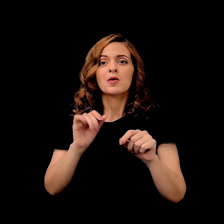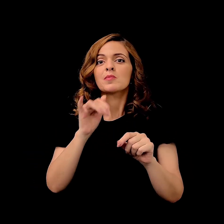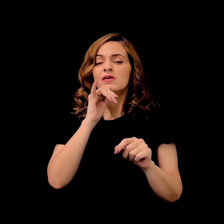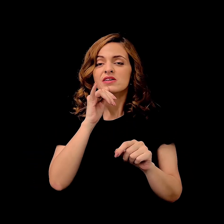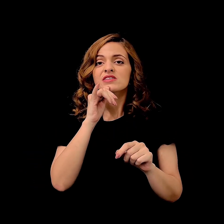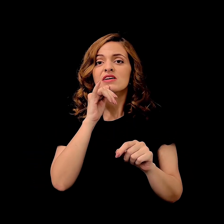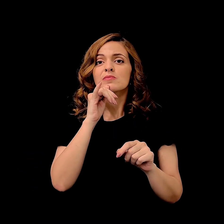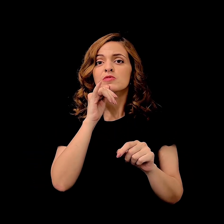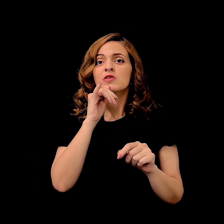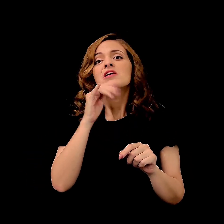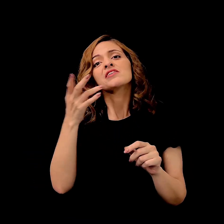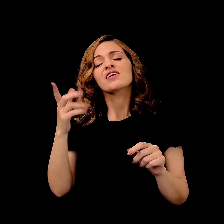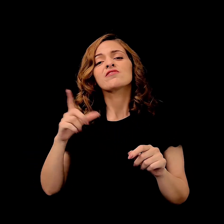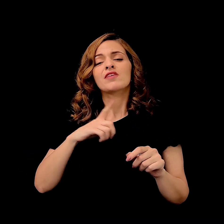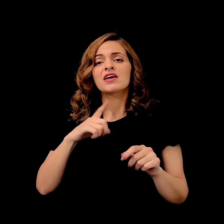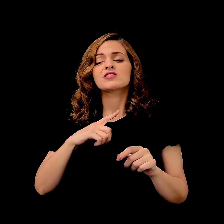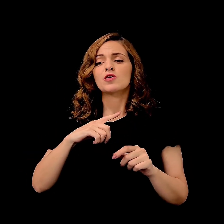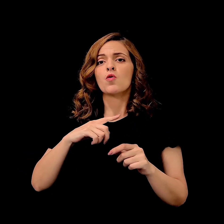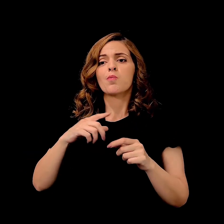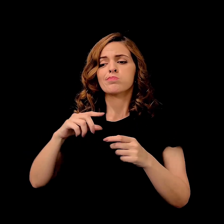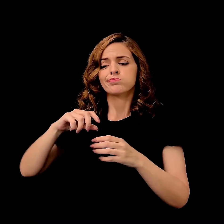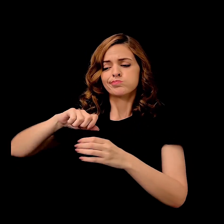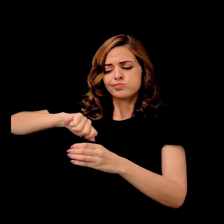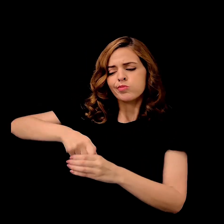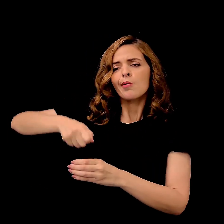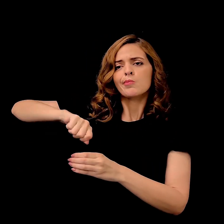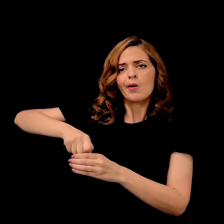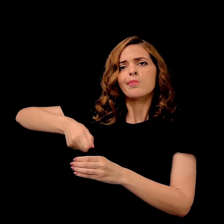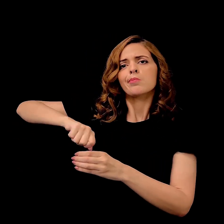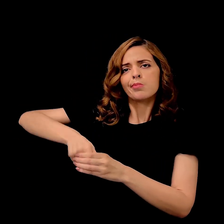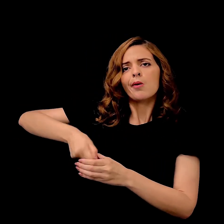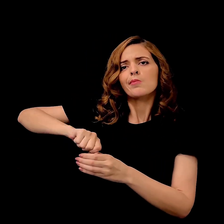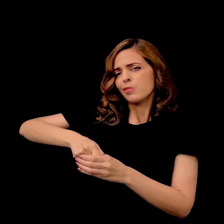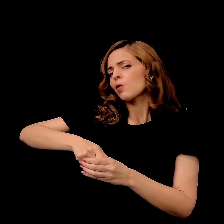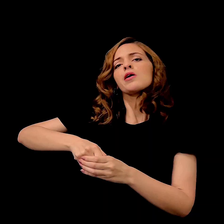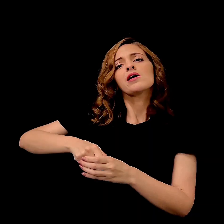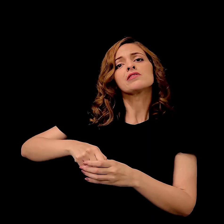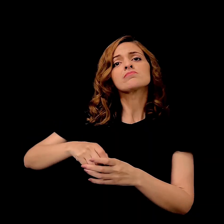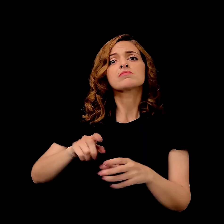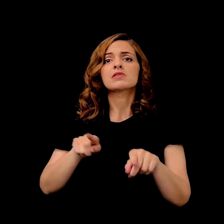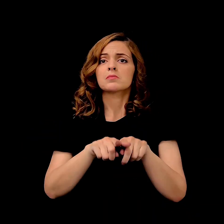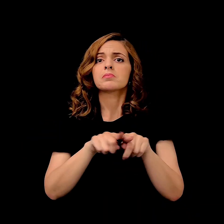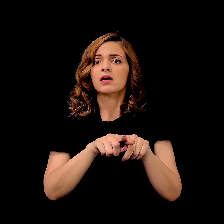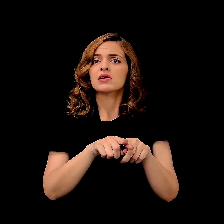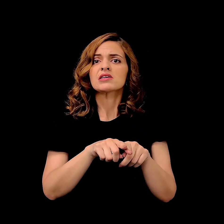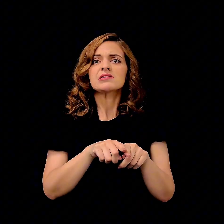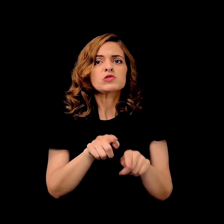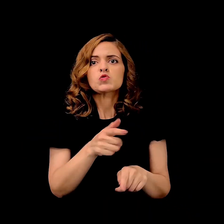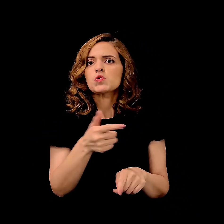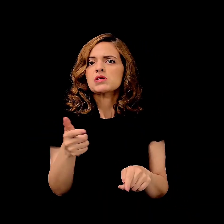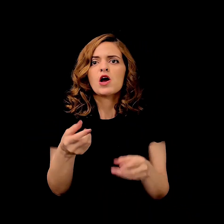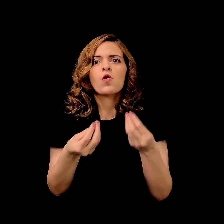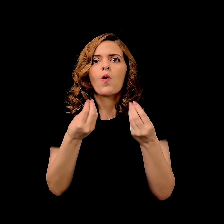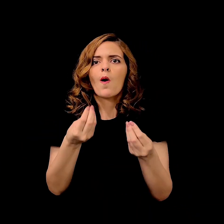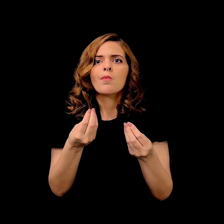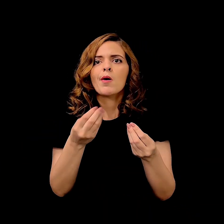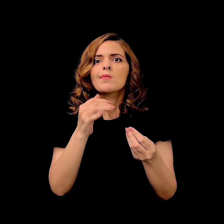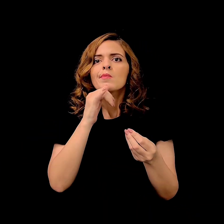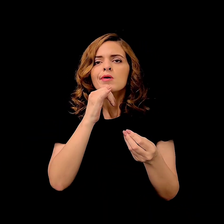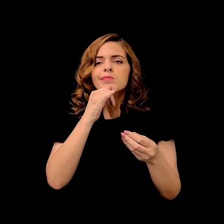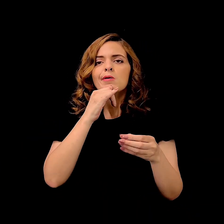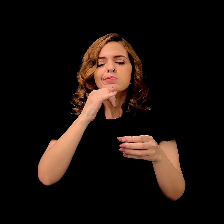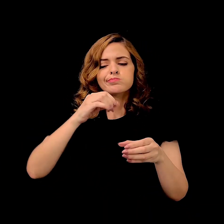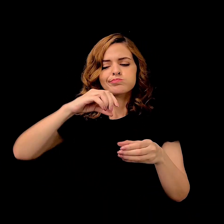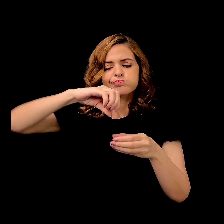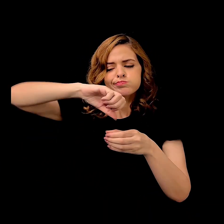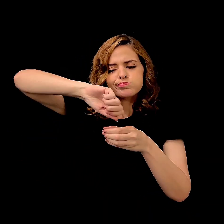parafuso. Fez a parafuso, também fez a porca. Eu penso assim... E se o parafuso não tem